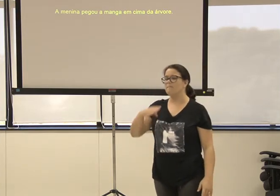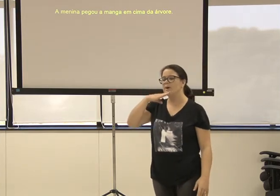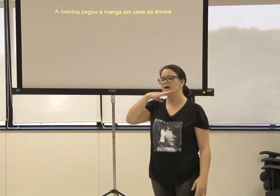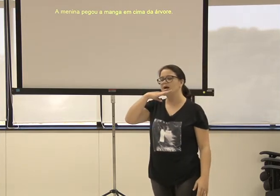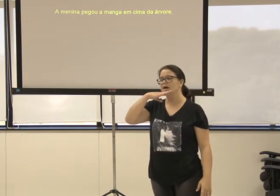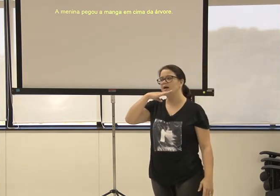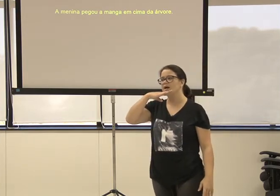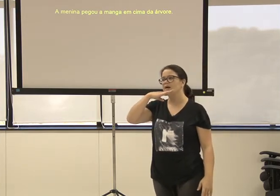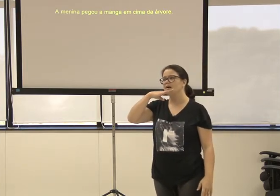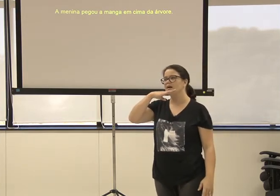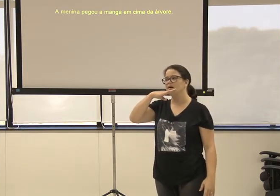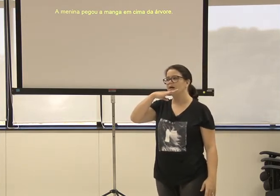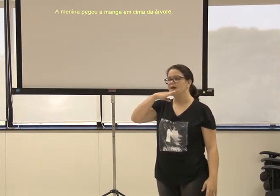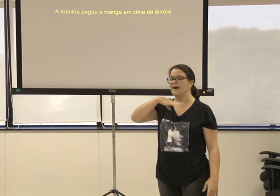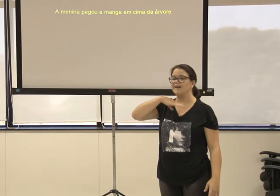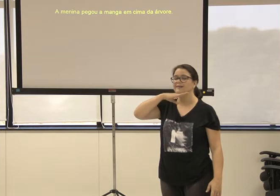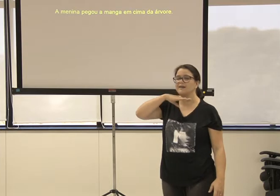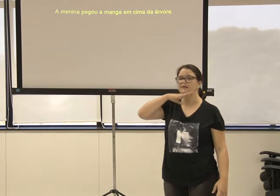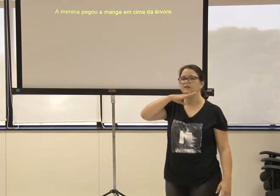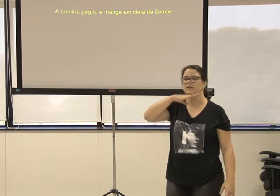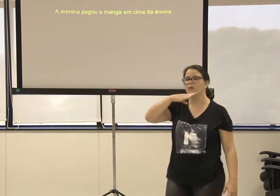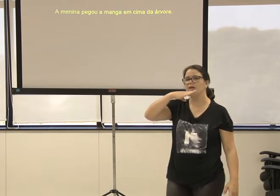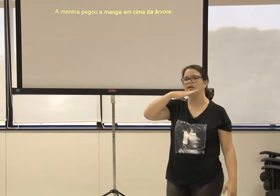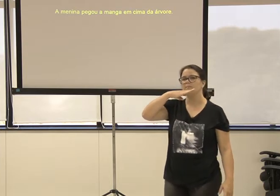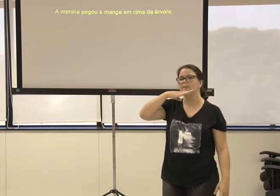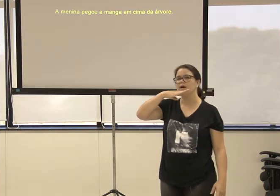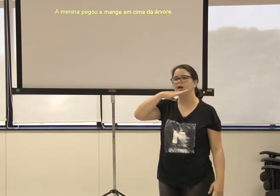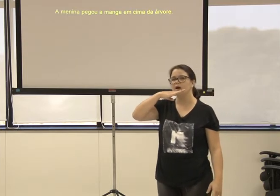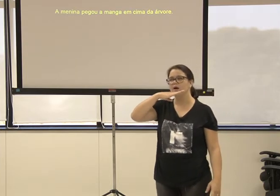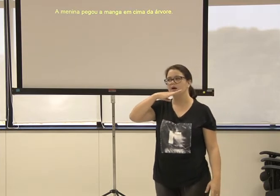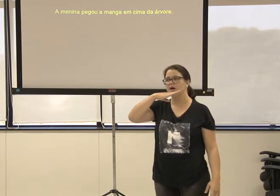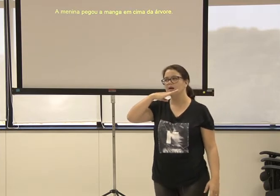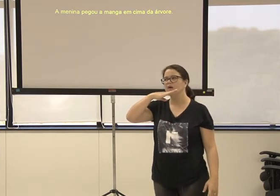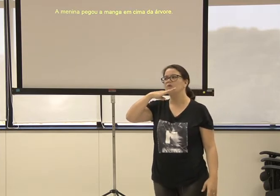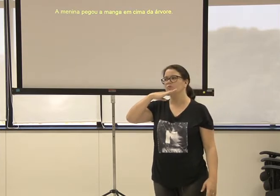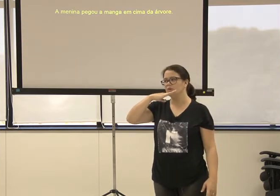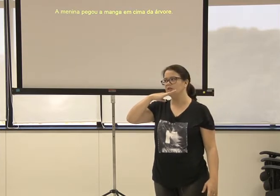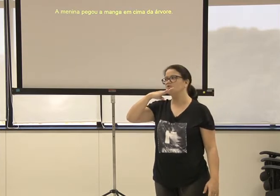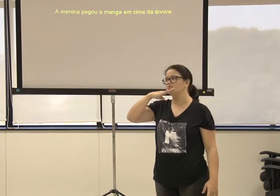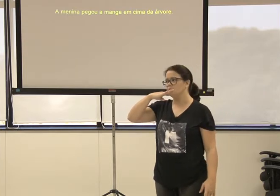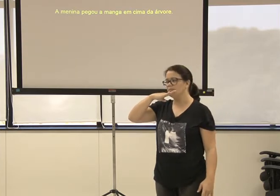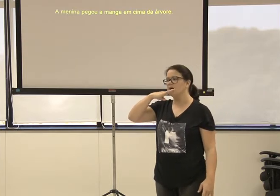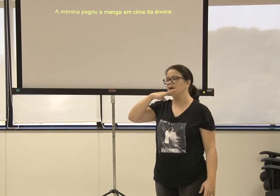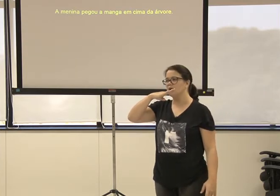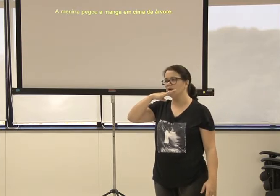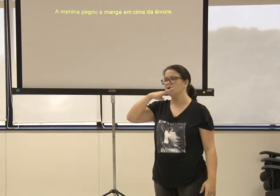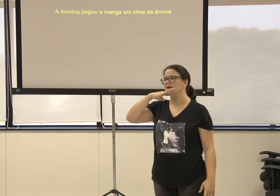Manga. Aqui? Não, aqui. Manga. No queixo. Manga.